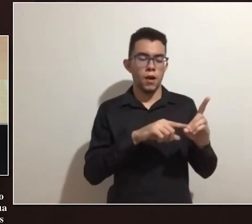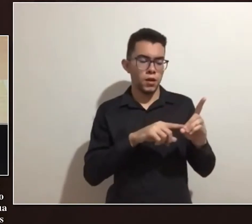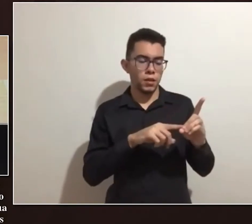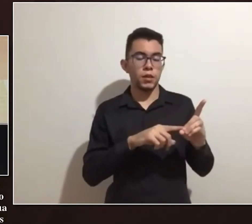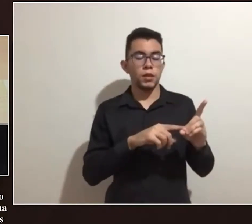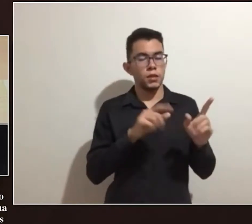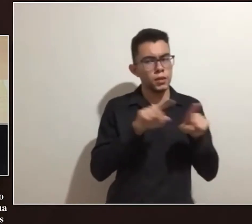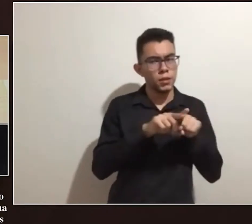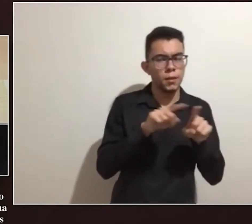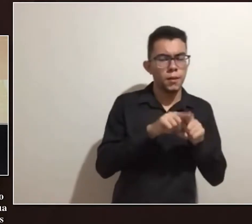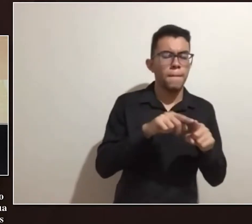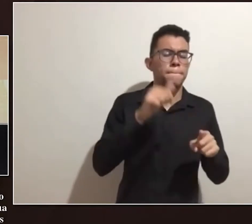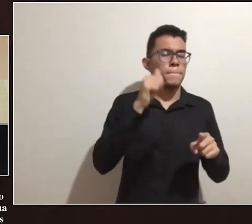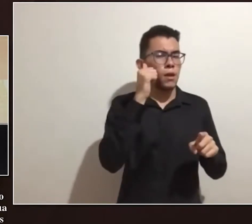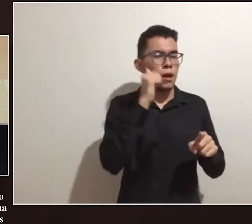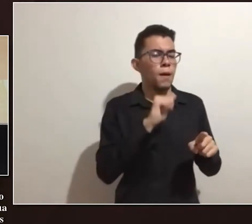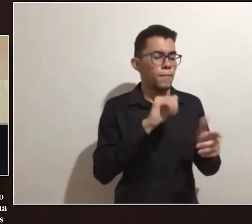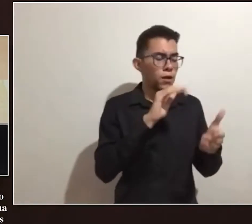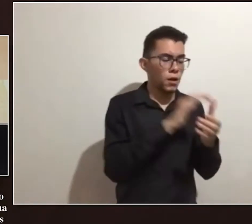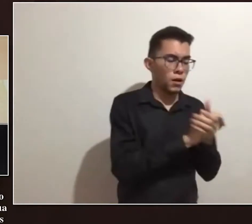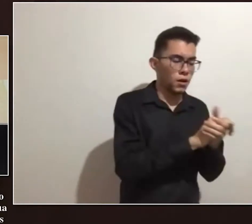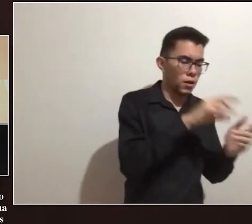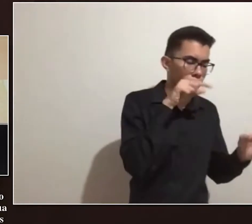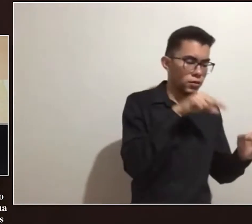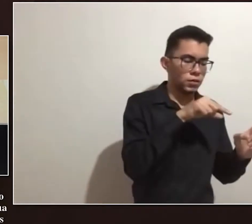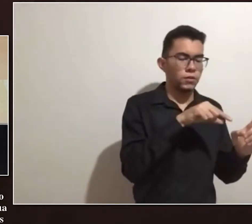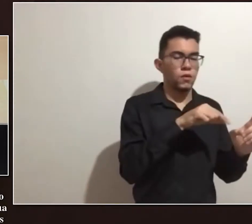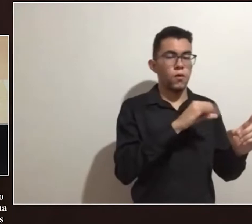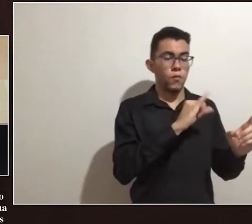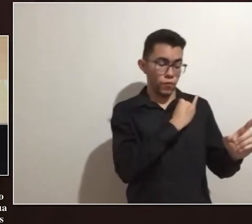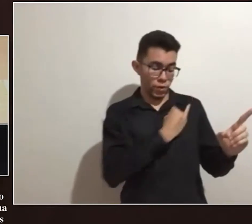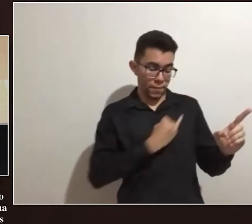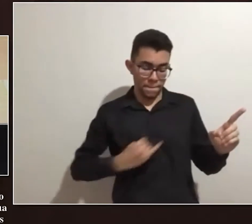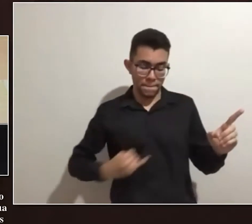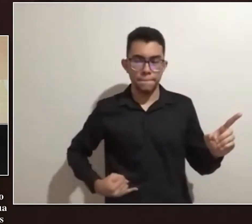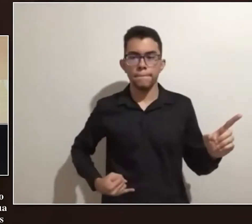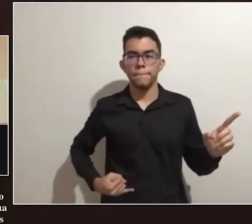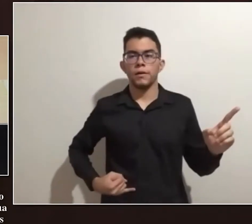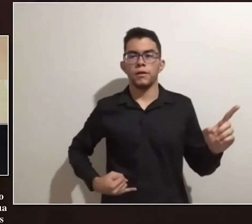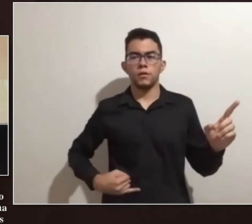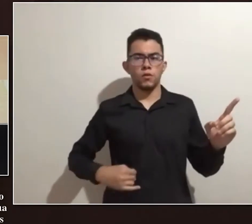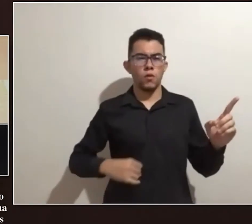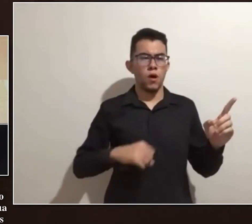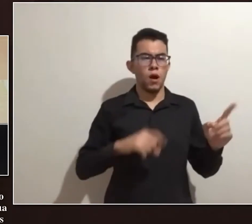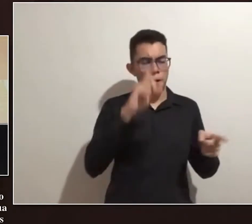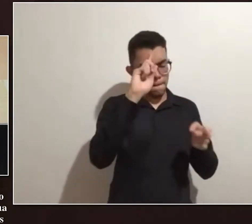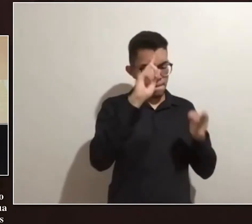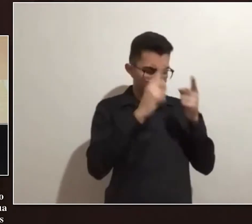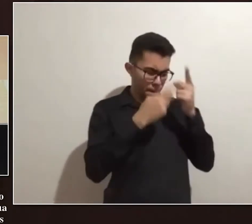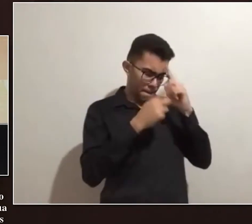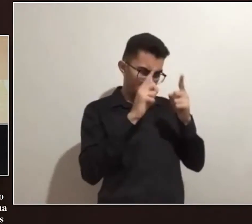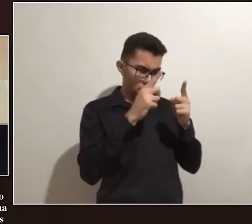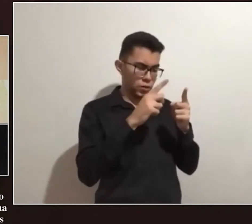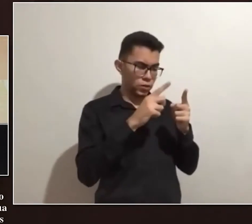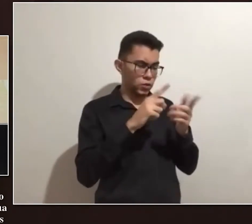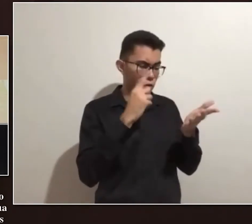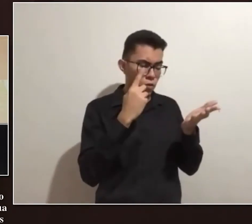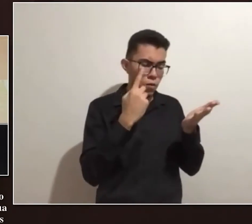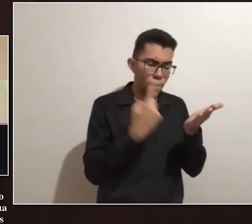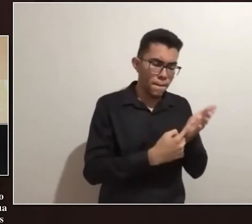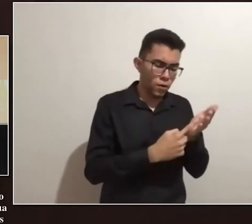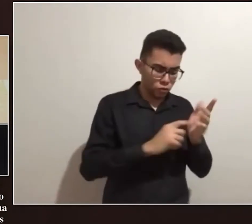em vista de ter Cláudio, o César Cláudio, decretado que todos os judeus se retirassem de